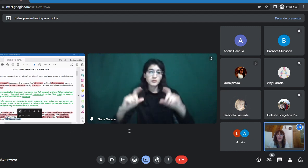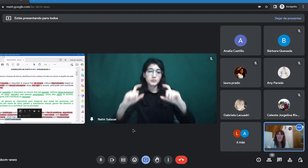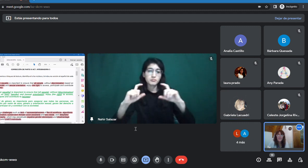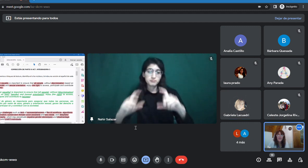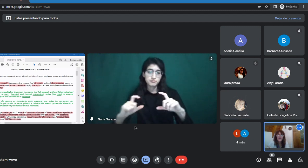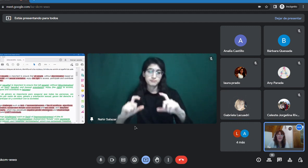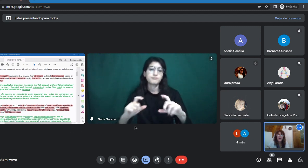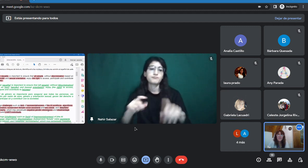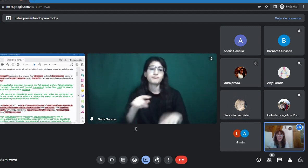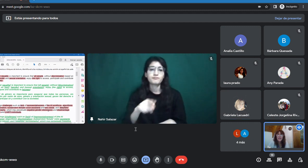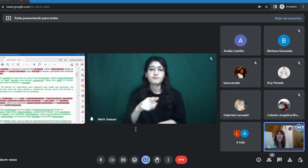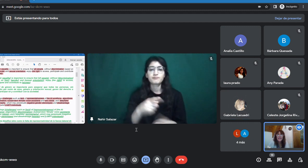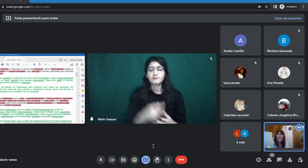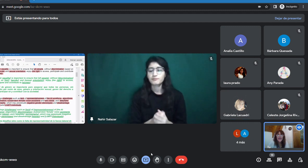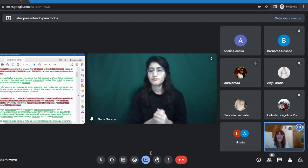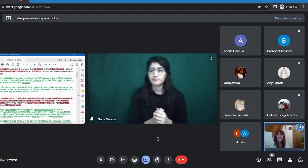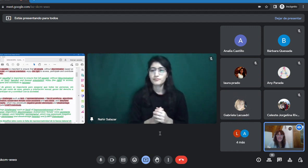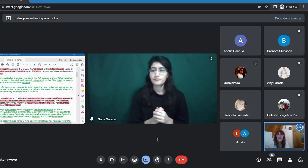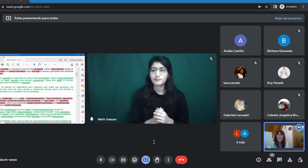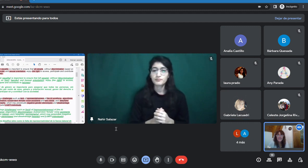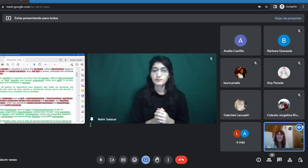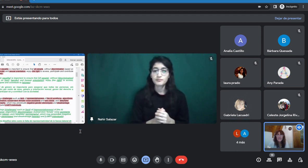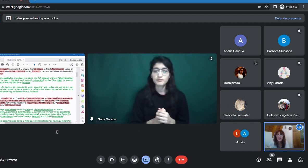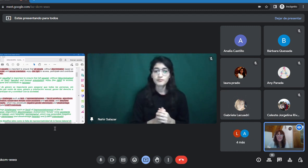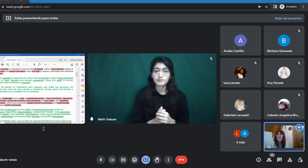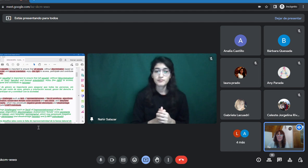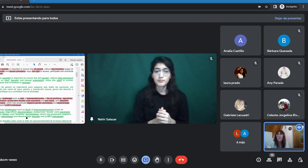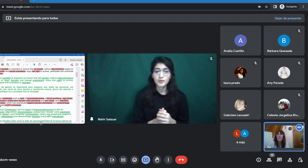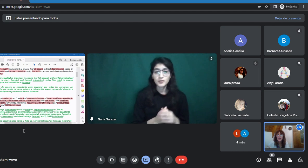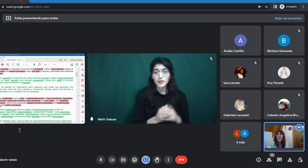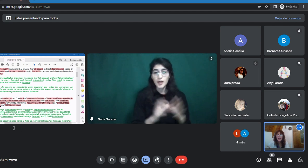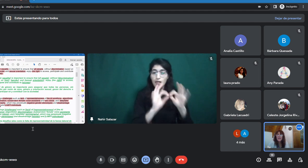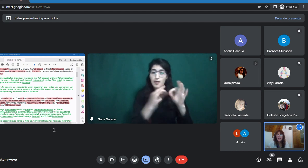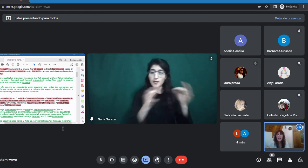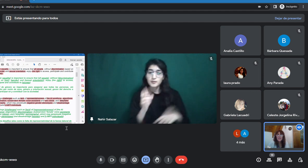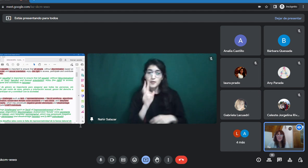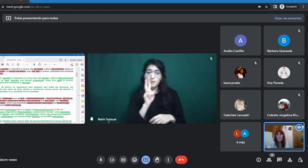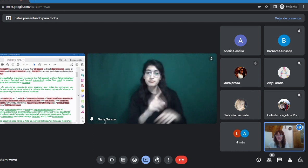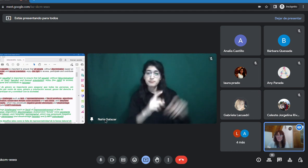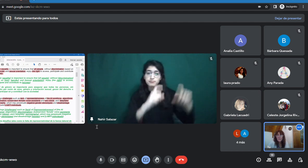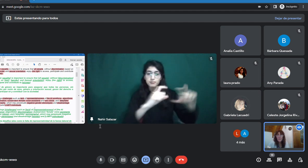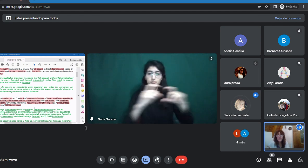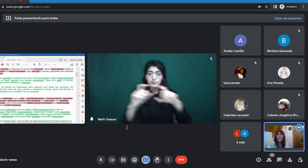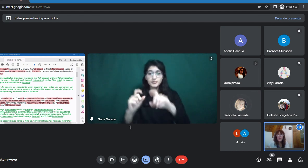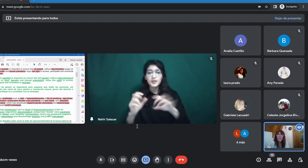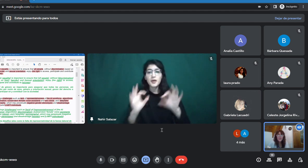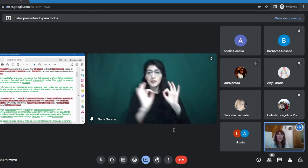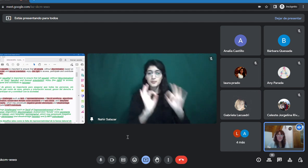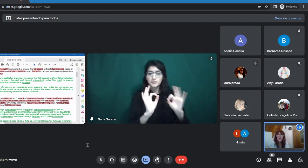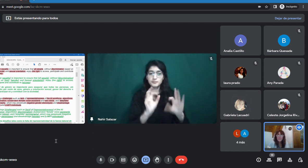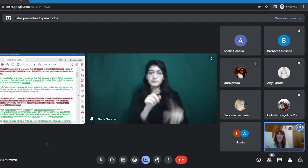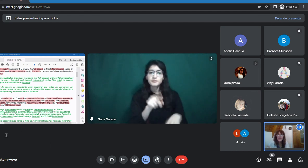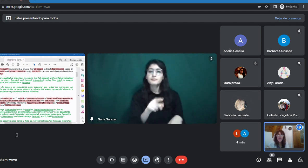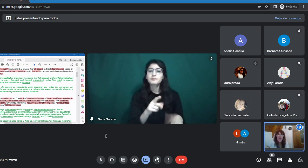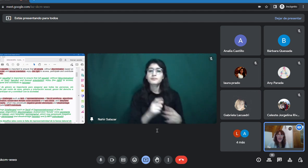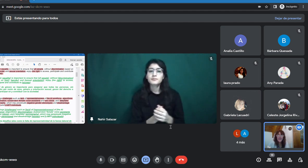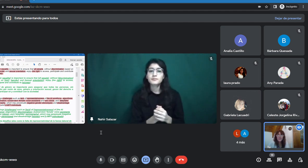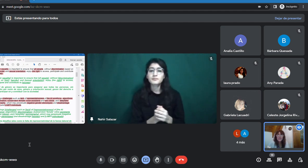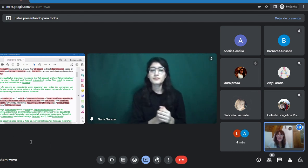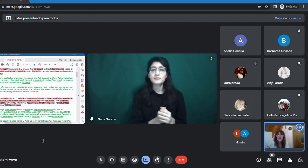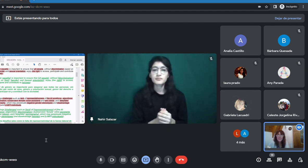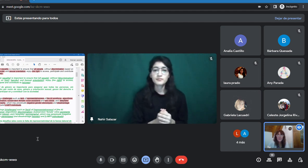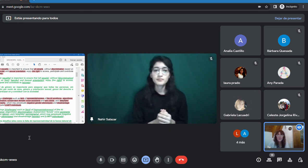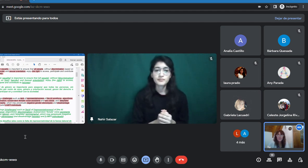bien. O sea que queda así, ¿sí? Entonces tenemos, en estos no hay problema porque es una sola palabra. Acá